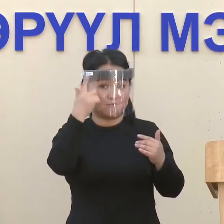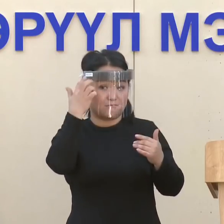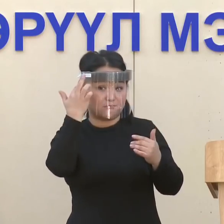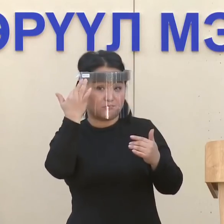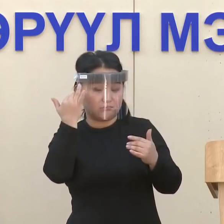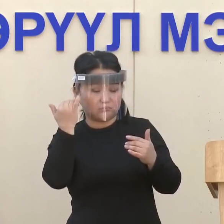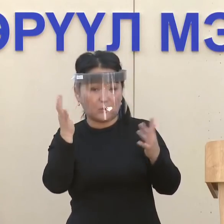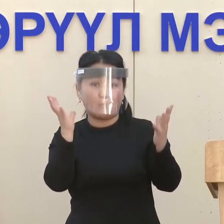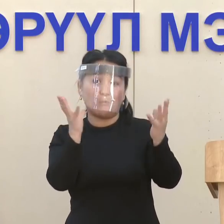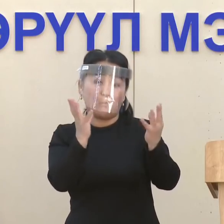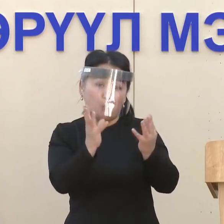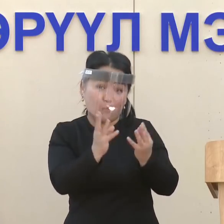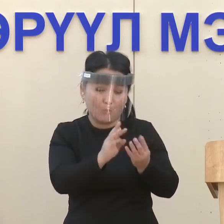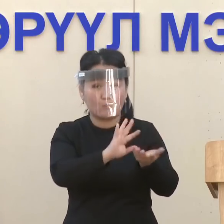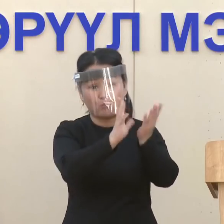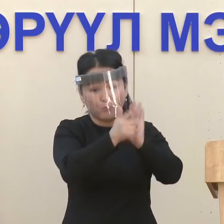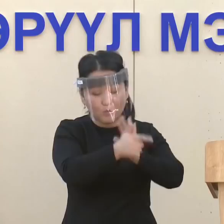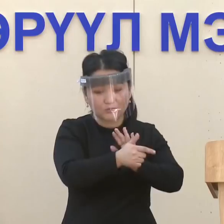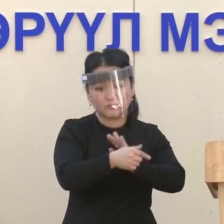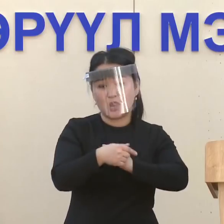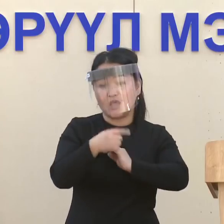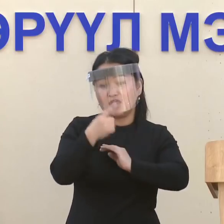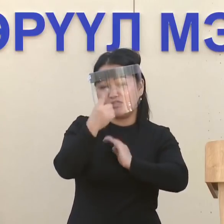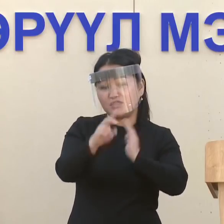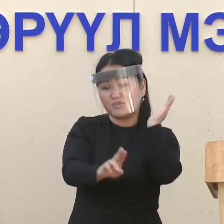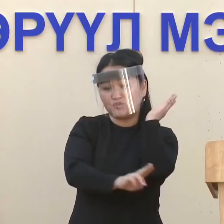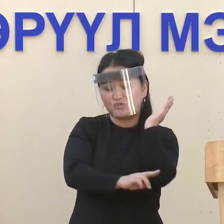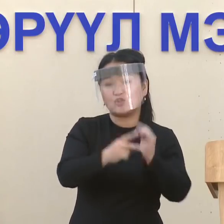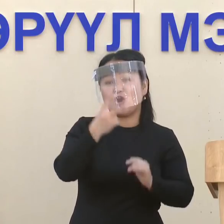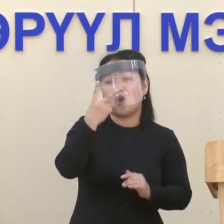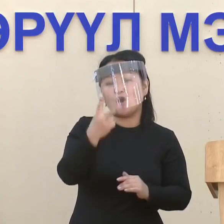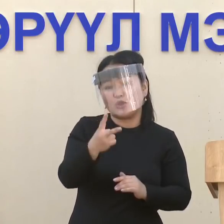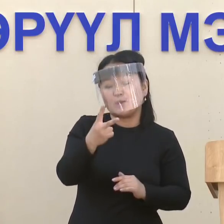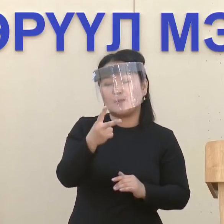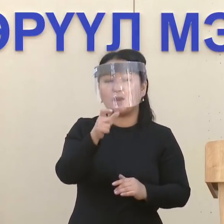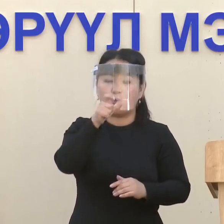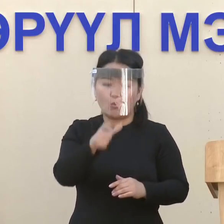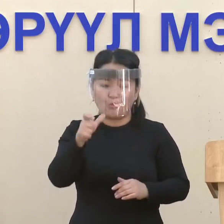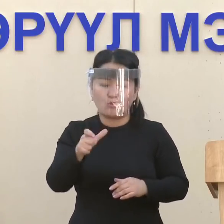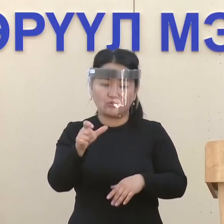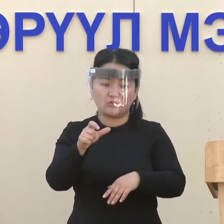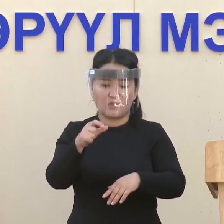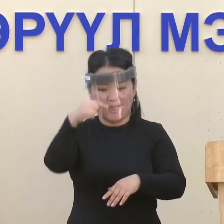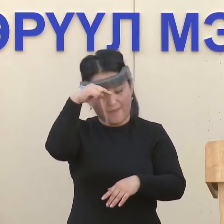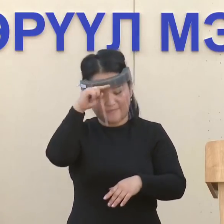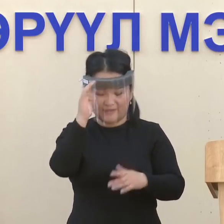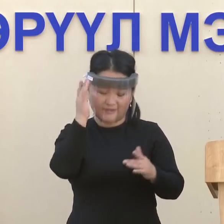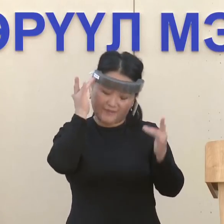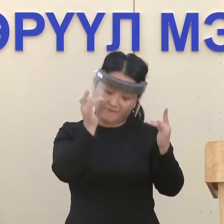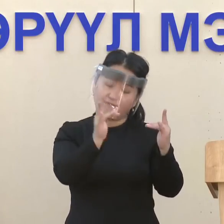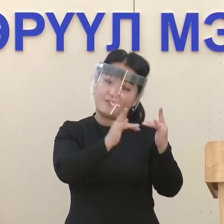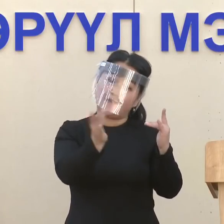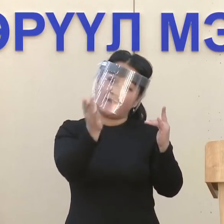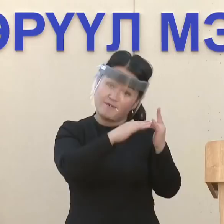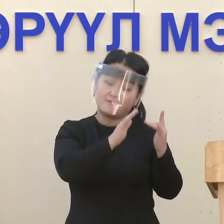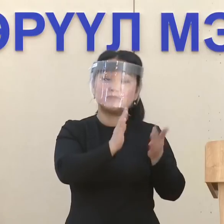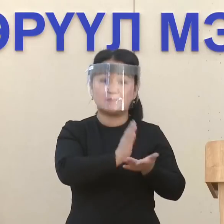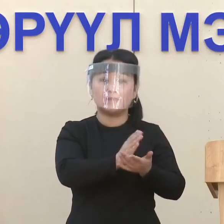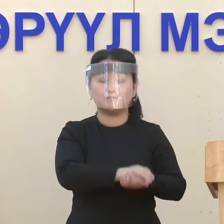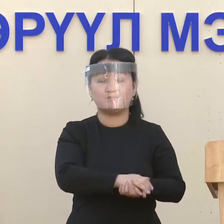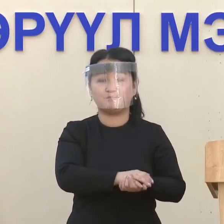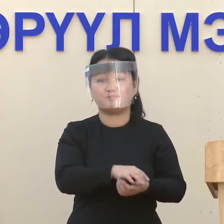гэсэн багадаа 2,000 орчим хүн өдөр бүр эмнэлэг тэвтэж байна гэж мэдээлсэн байна. За Европт,